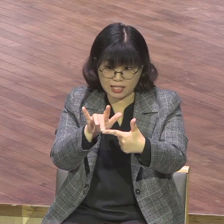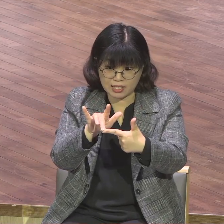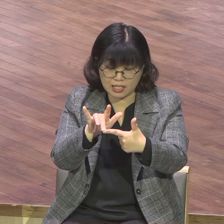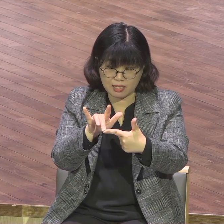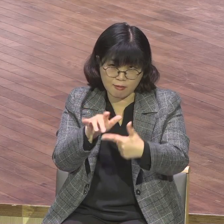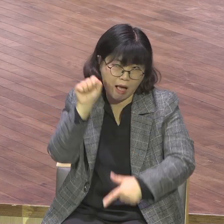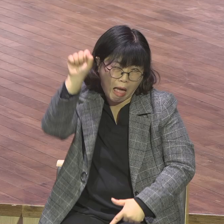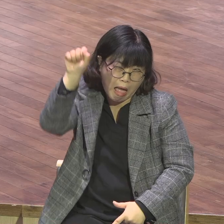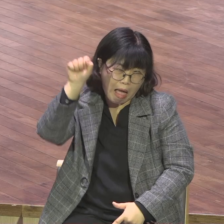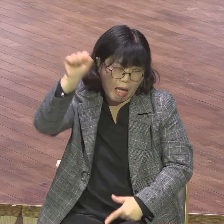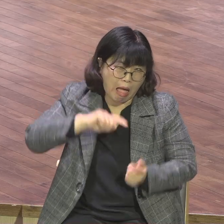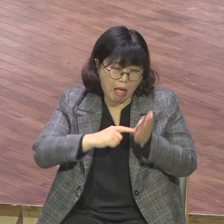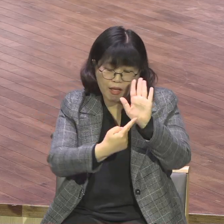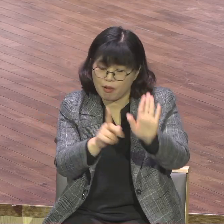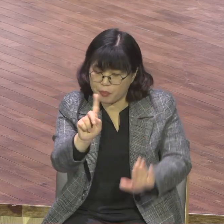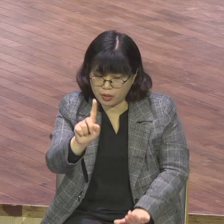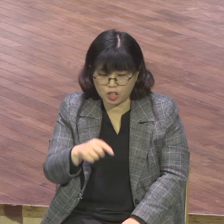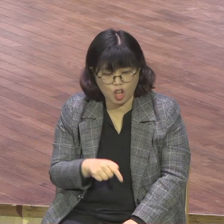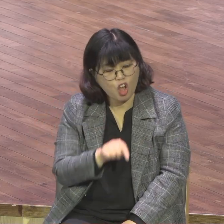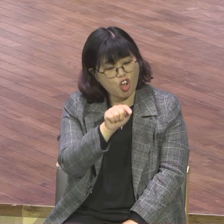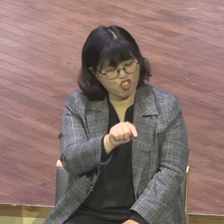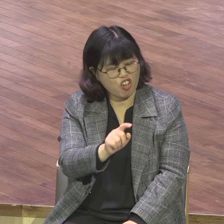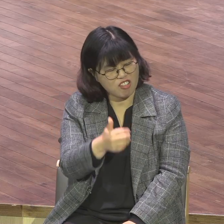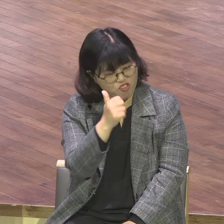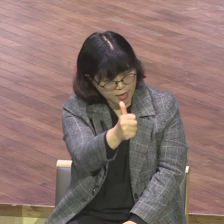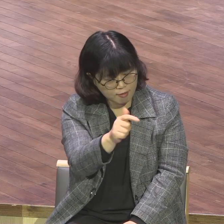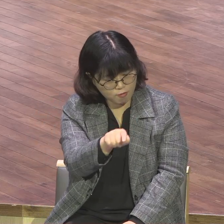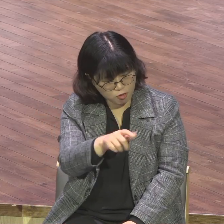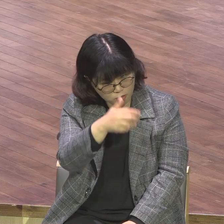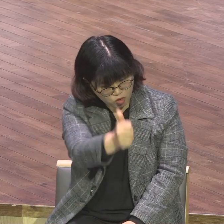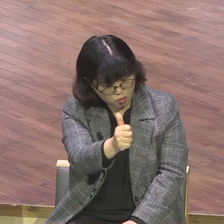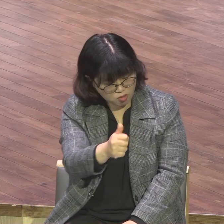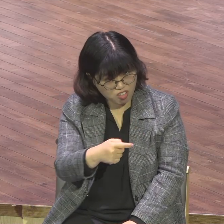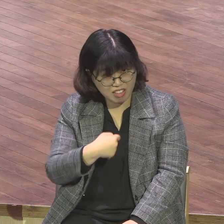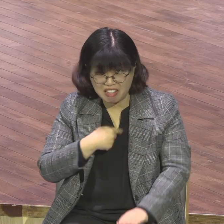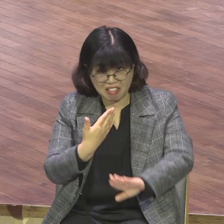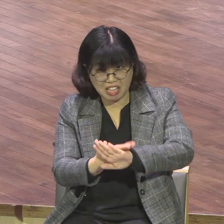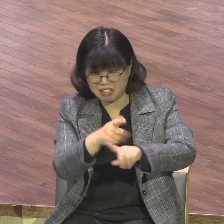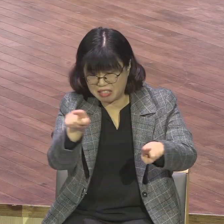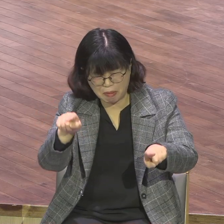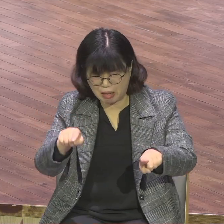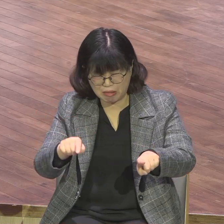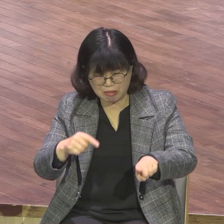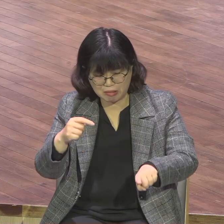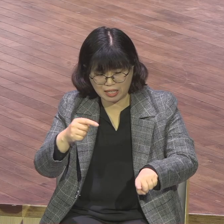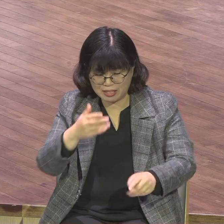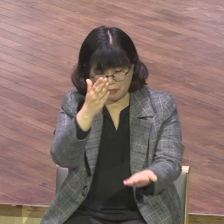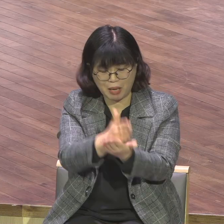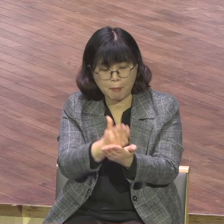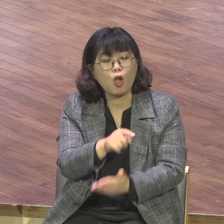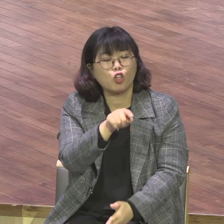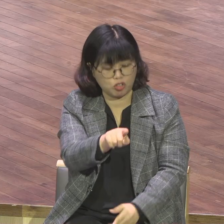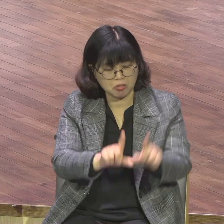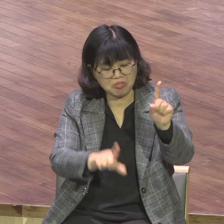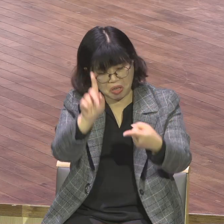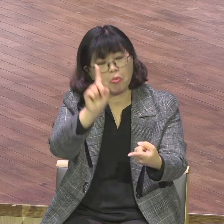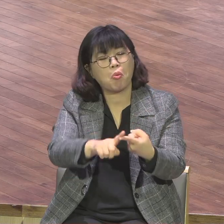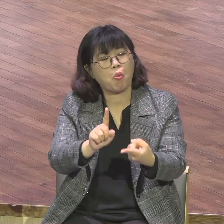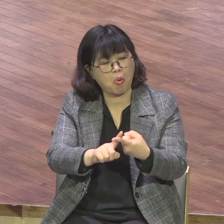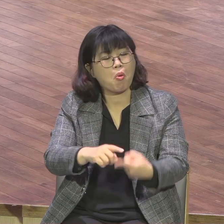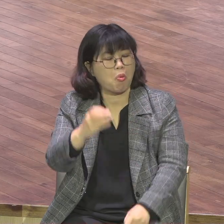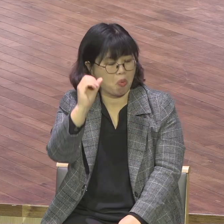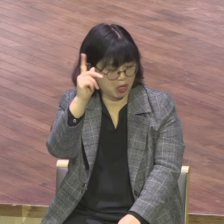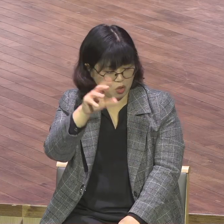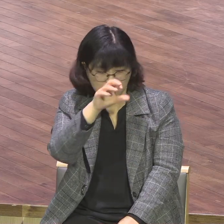율법주의, 신비주의, 인본주의 등으로 계속 가르치고 있잖아요. 전국, 전 세계가 결국은 후대들이요 복음을 모른